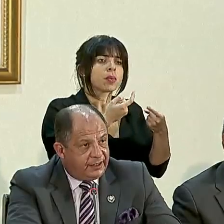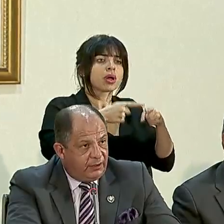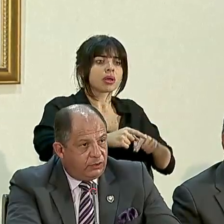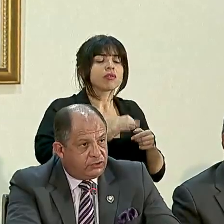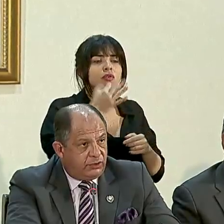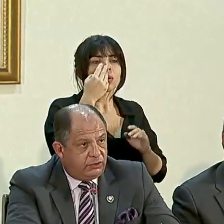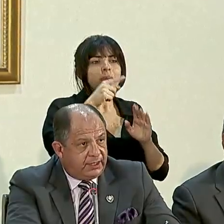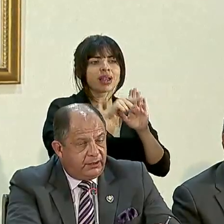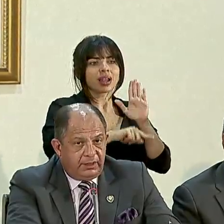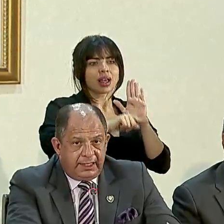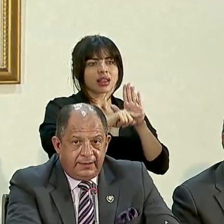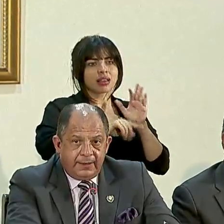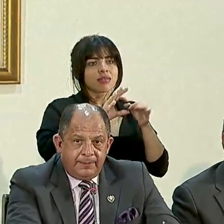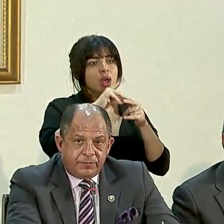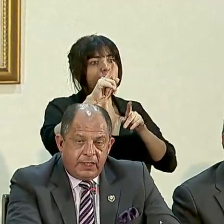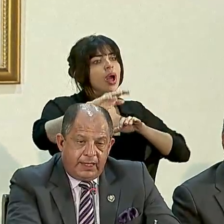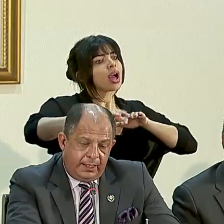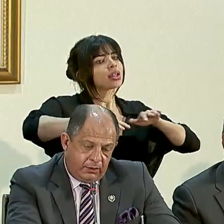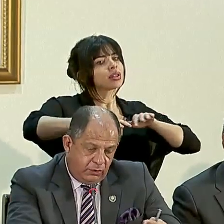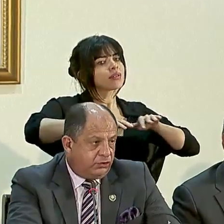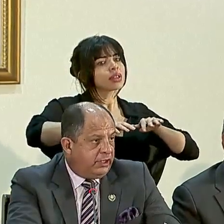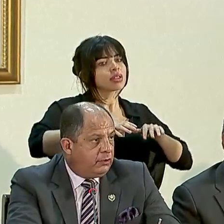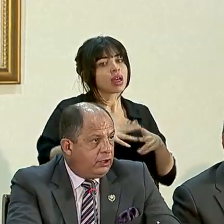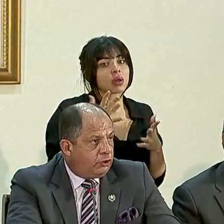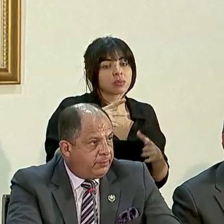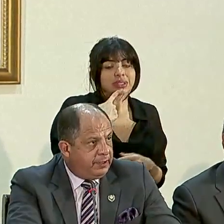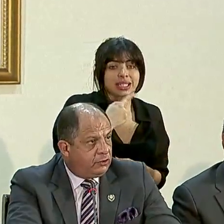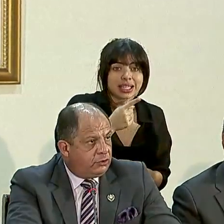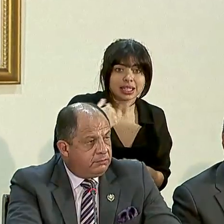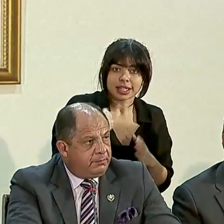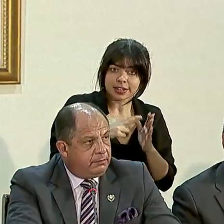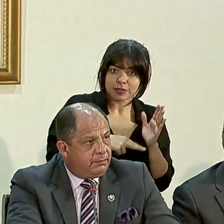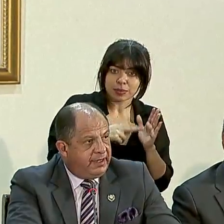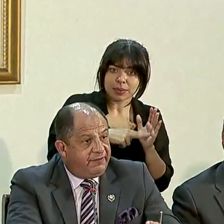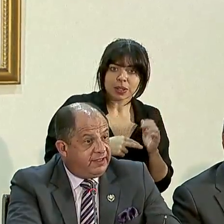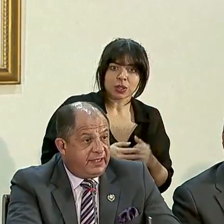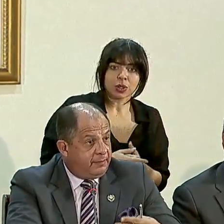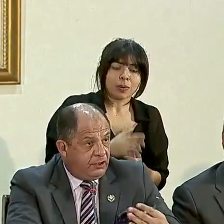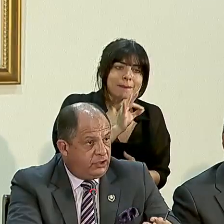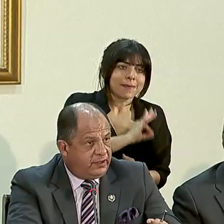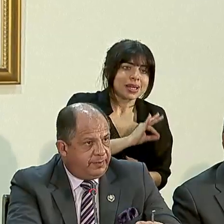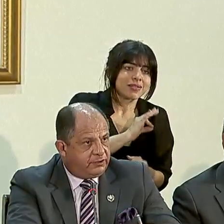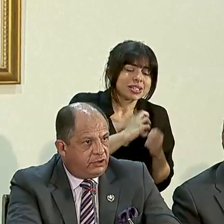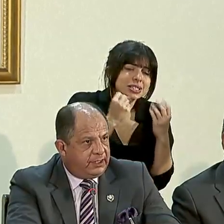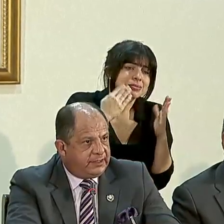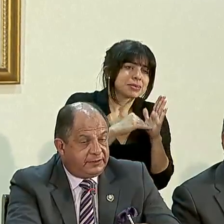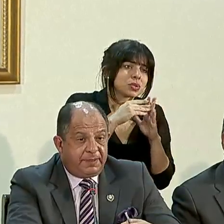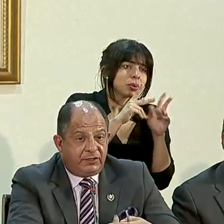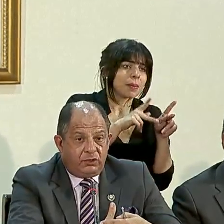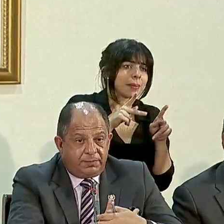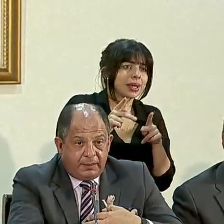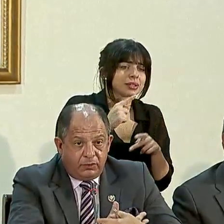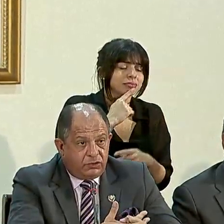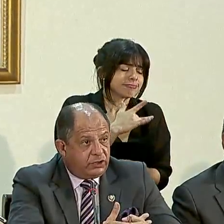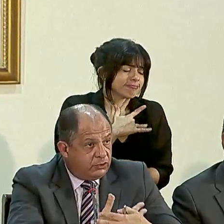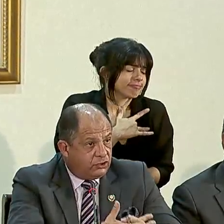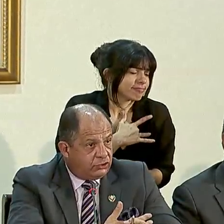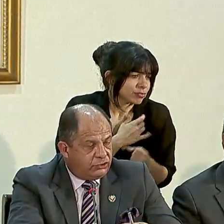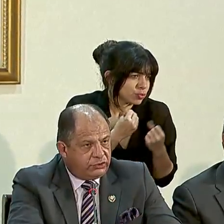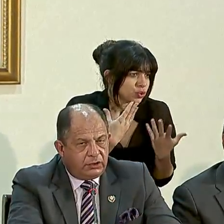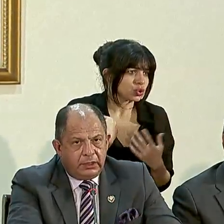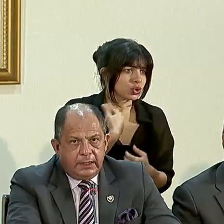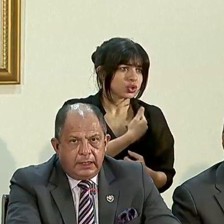tener negativo sobre una actividad que, como lo digo y lo repito, beneficia a millones de personas y es pasión para muchos